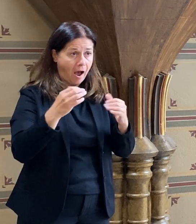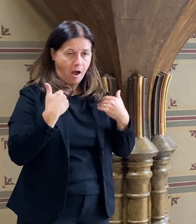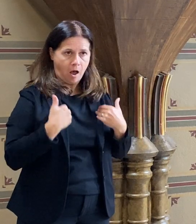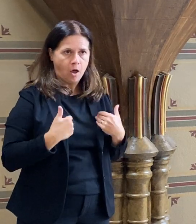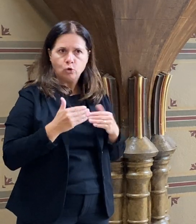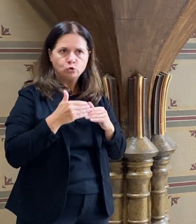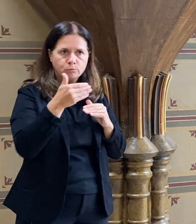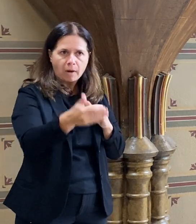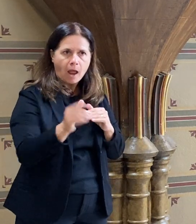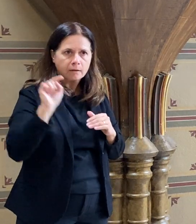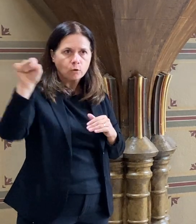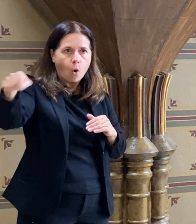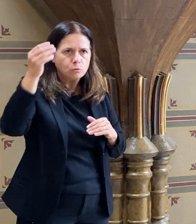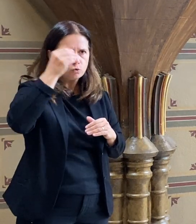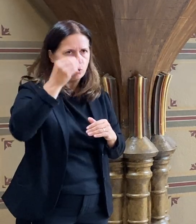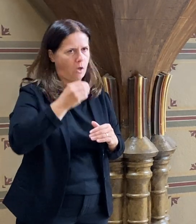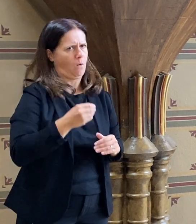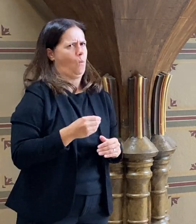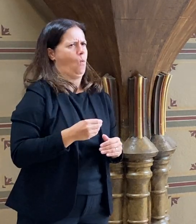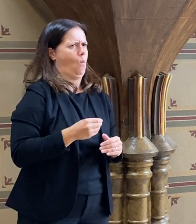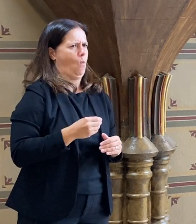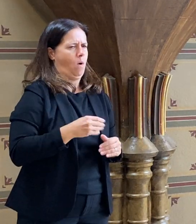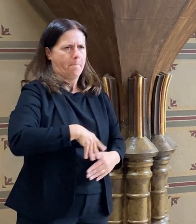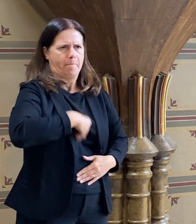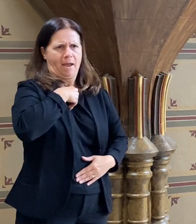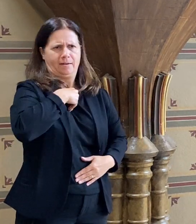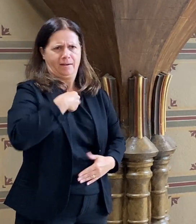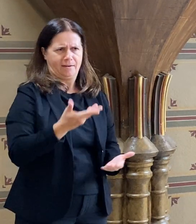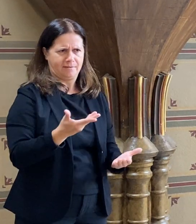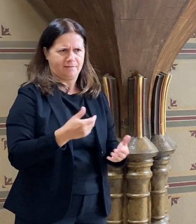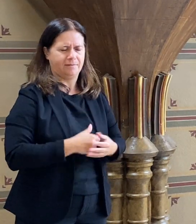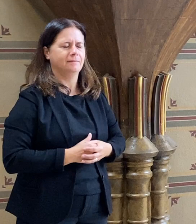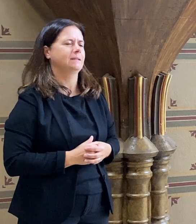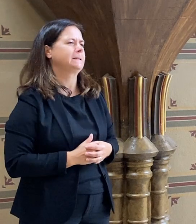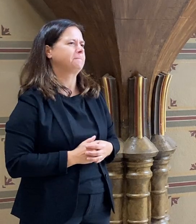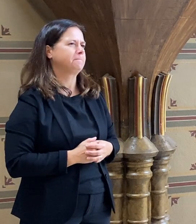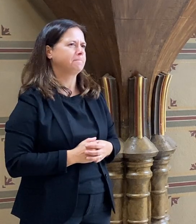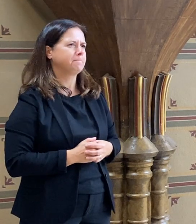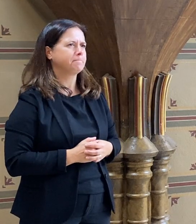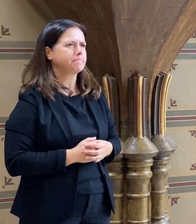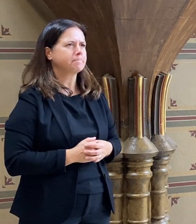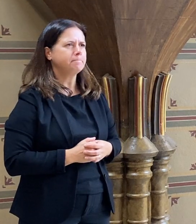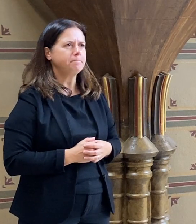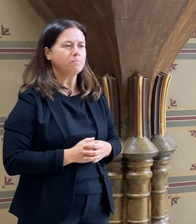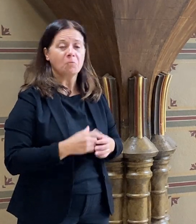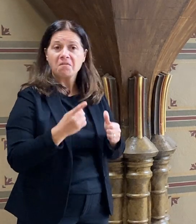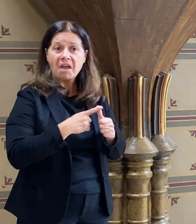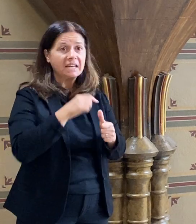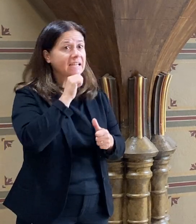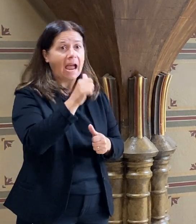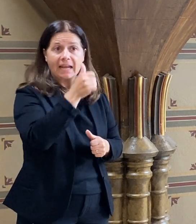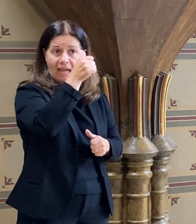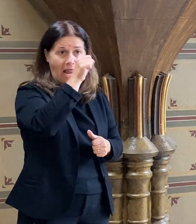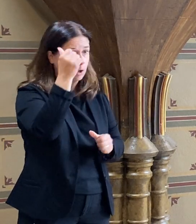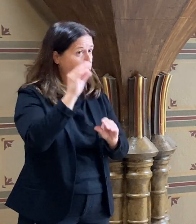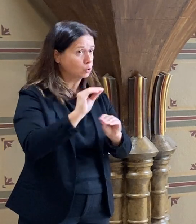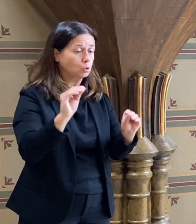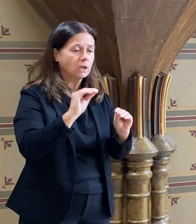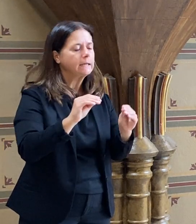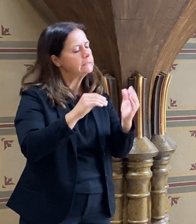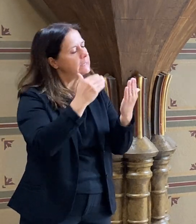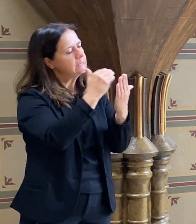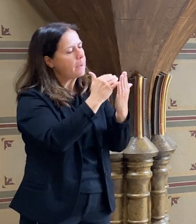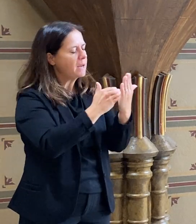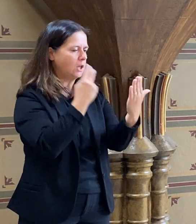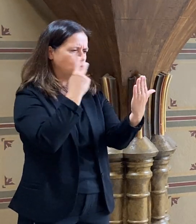zu spät kommen, schaut das auch nicht gerade gut aus. Falls kein Religionsunterricht, dann Termine